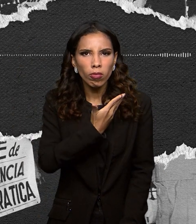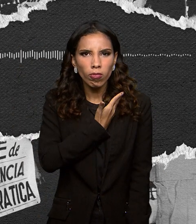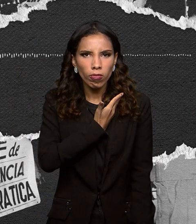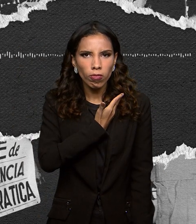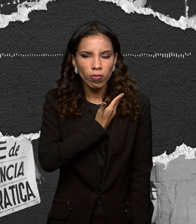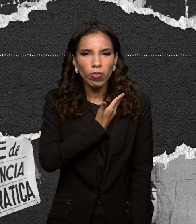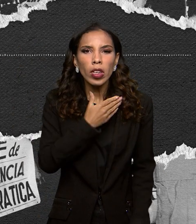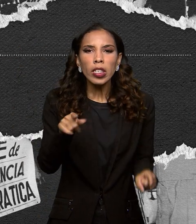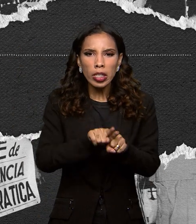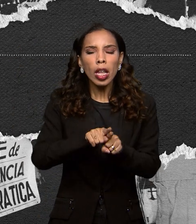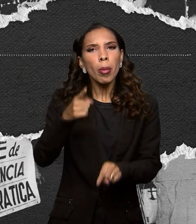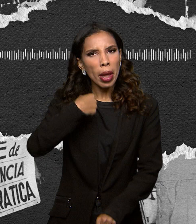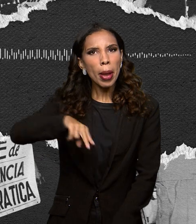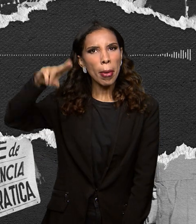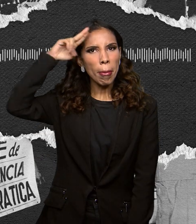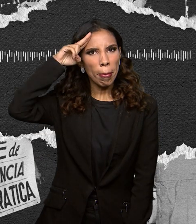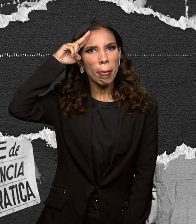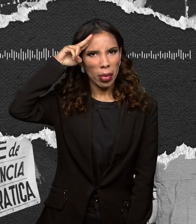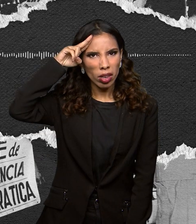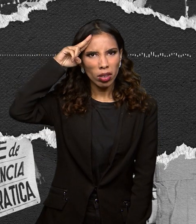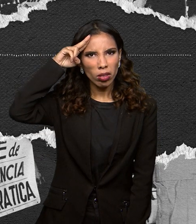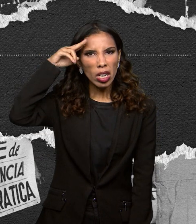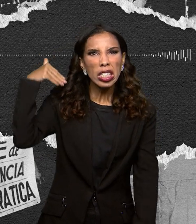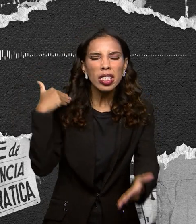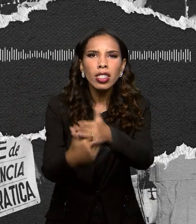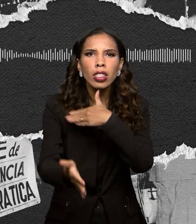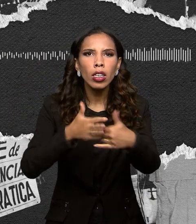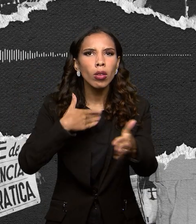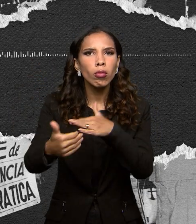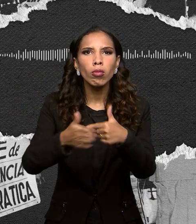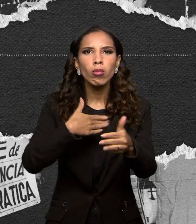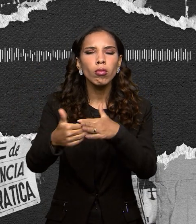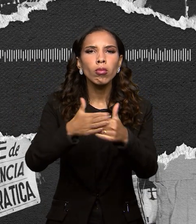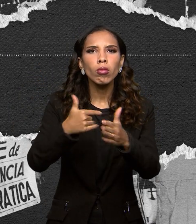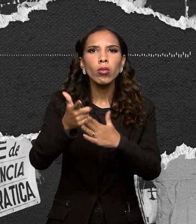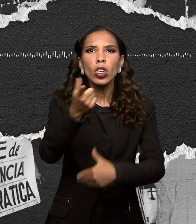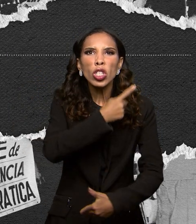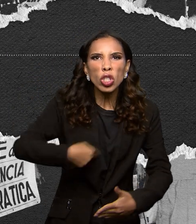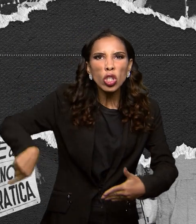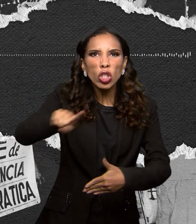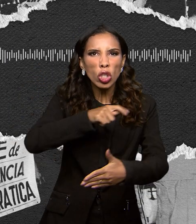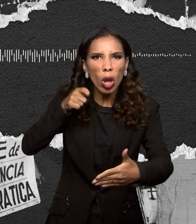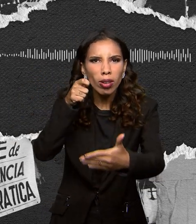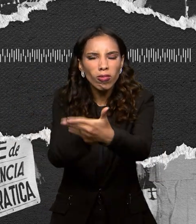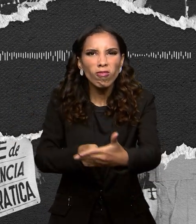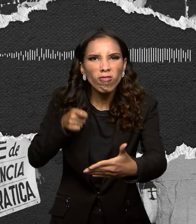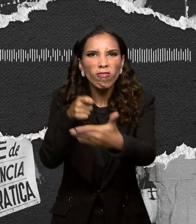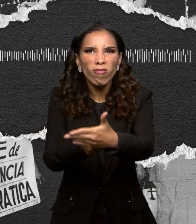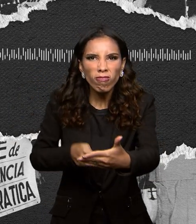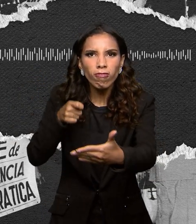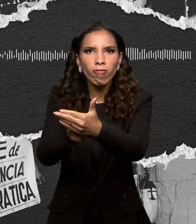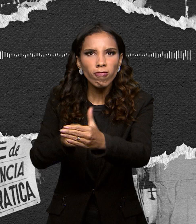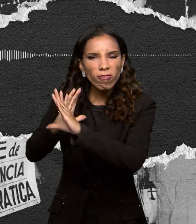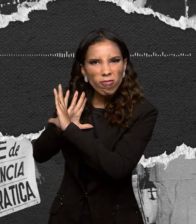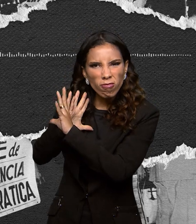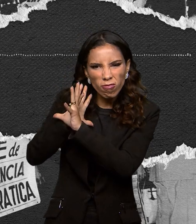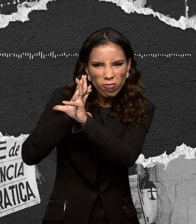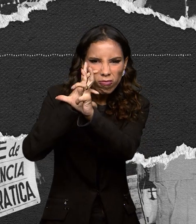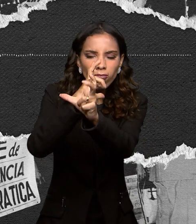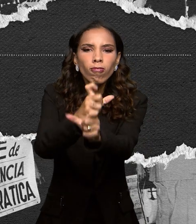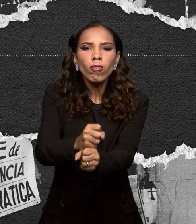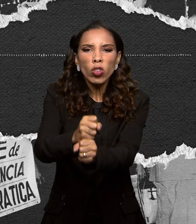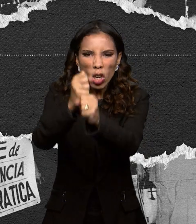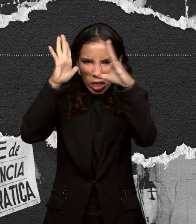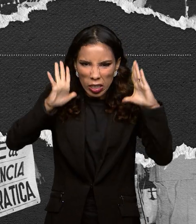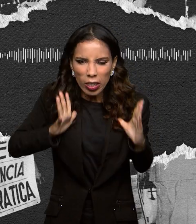civis e militares do Rio Grande. Não importa, ficará o nosso protesto lavando a honra dessa